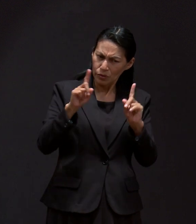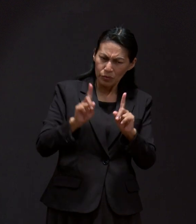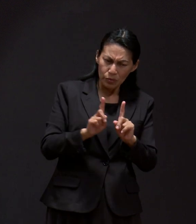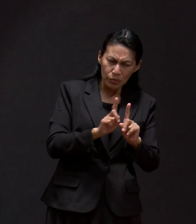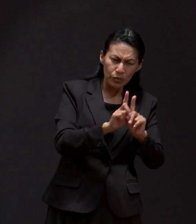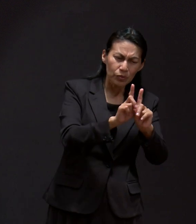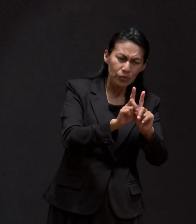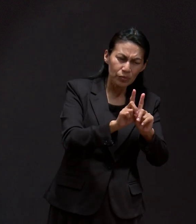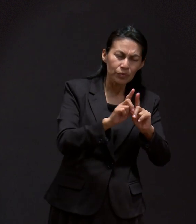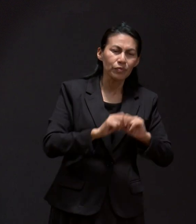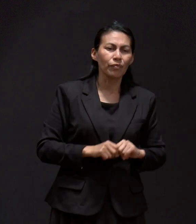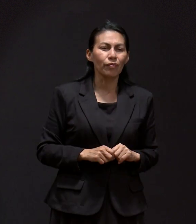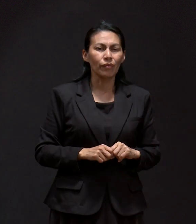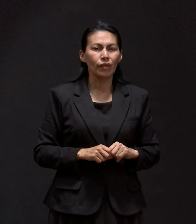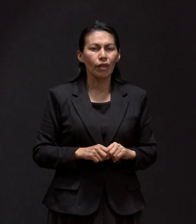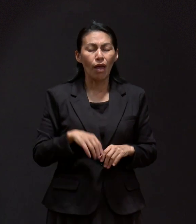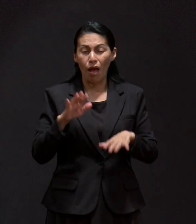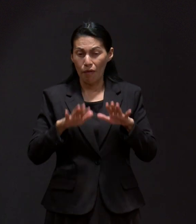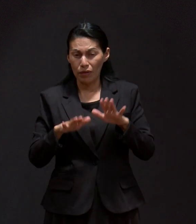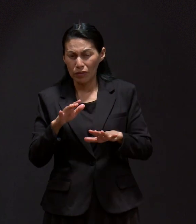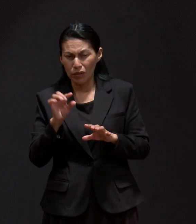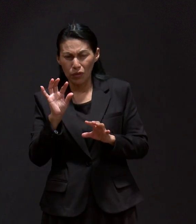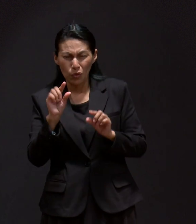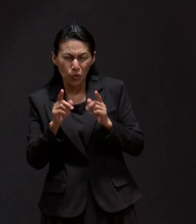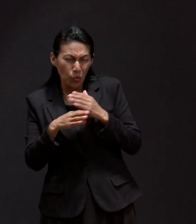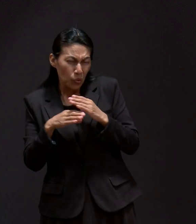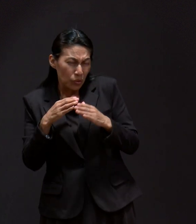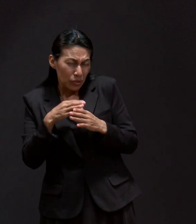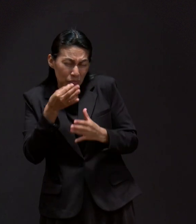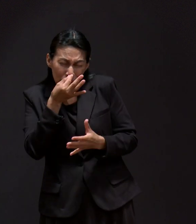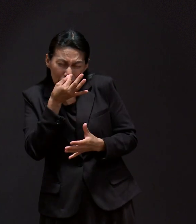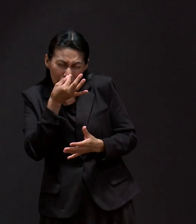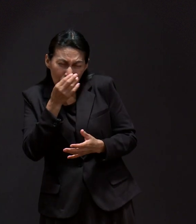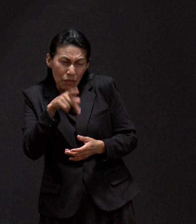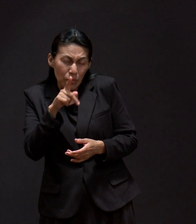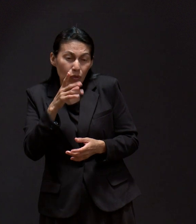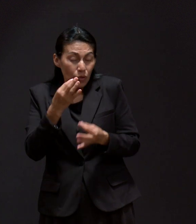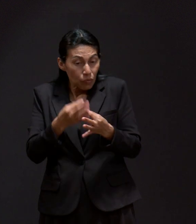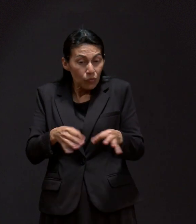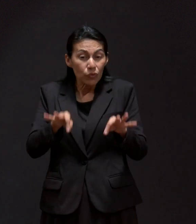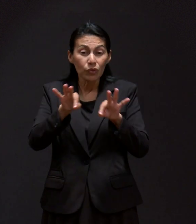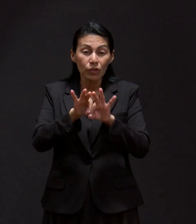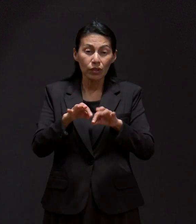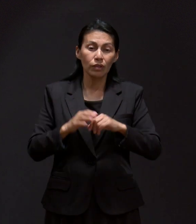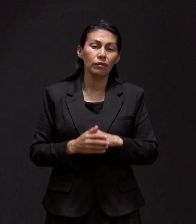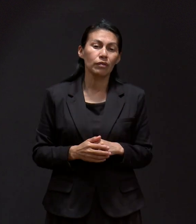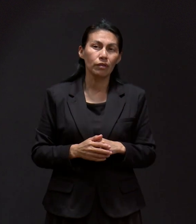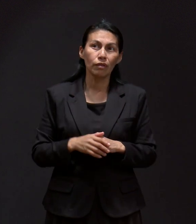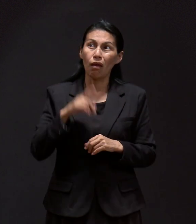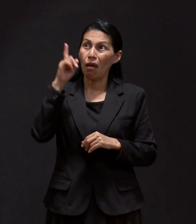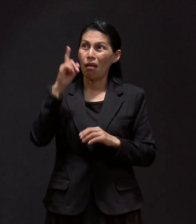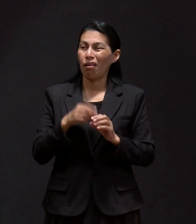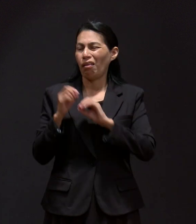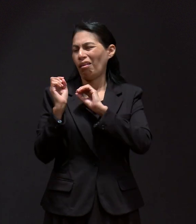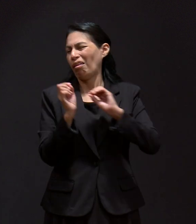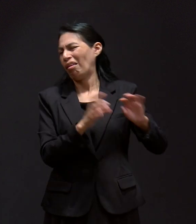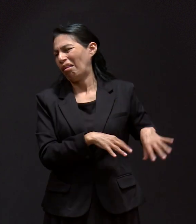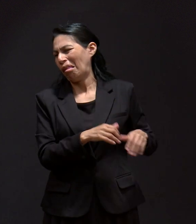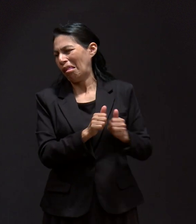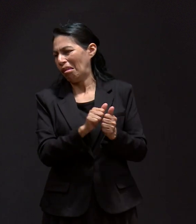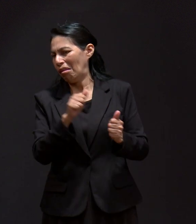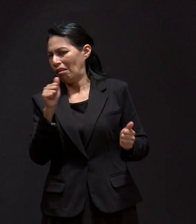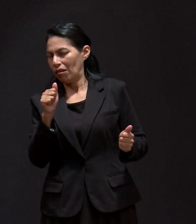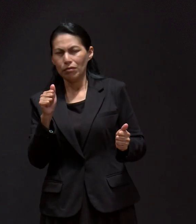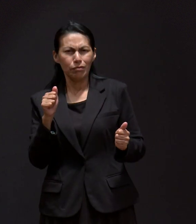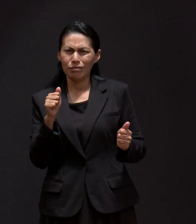estoy hija así en pequeños detalles pero para nosotros importantes y él no